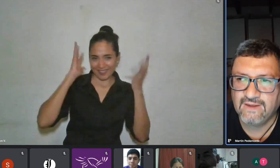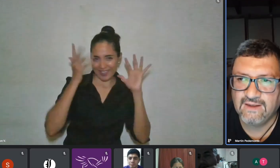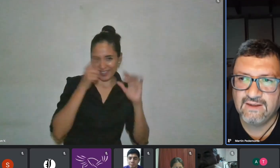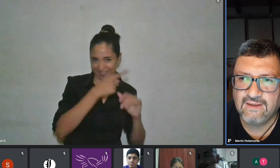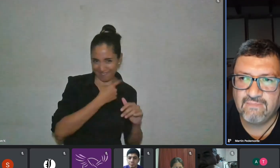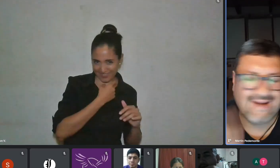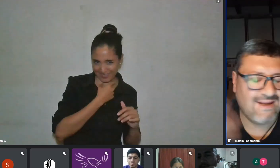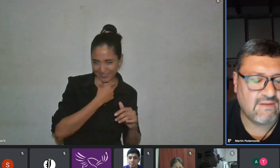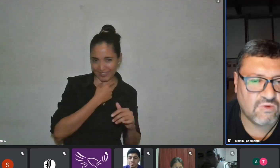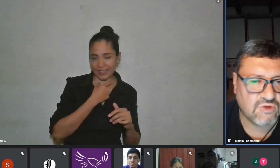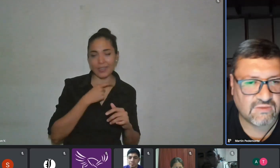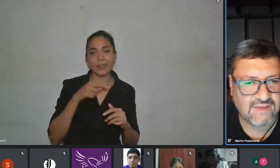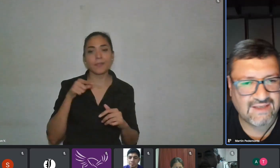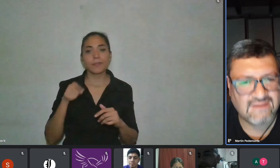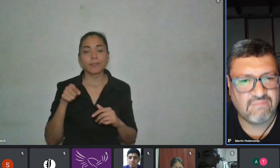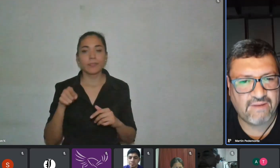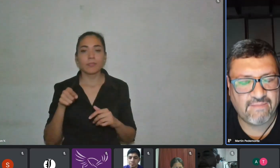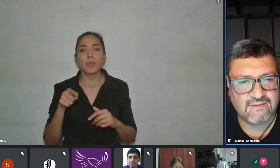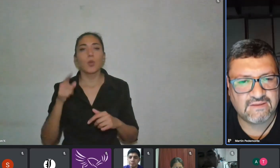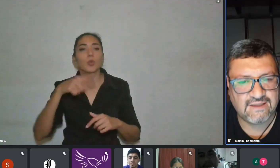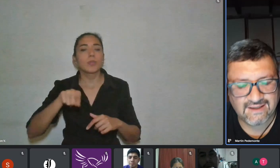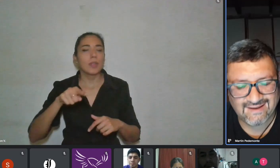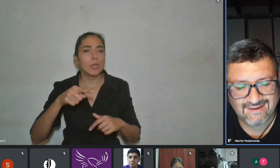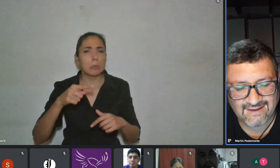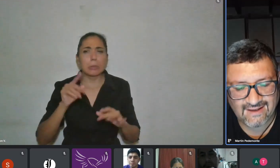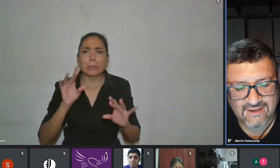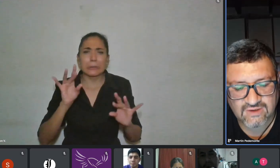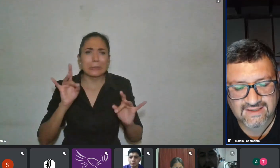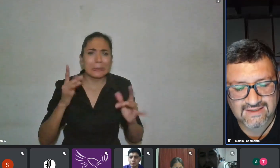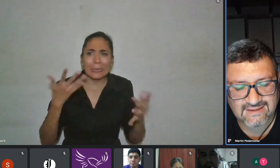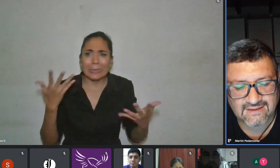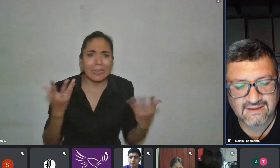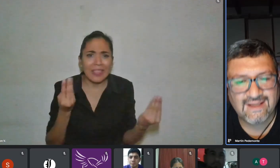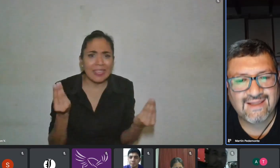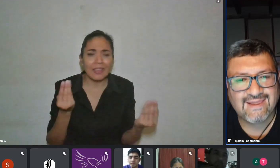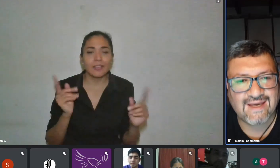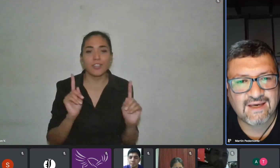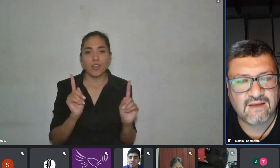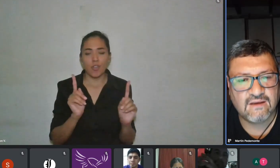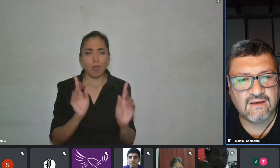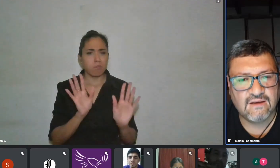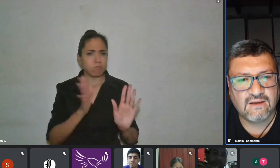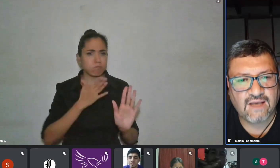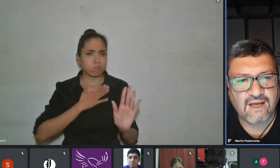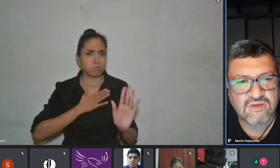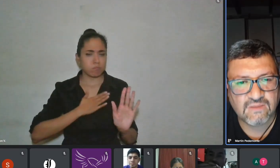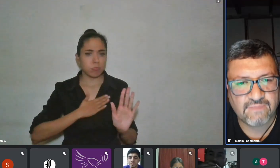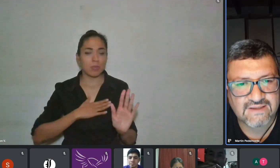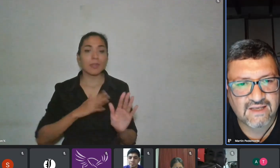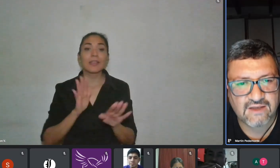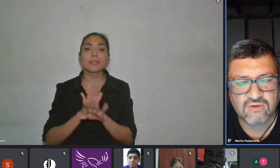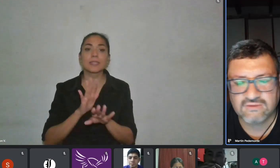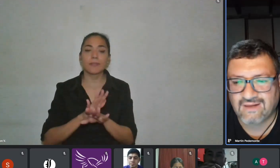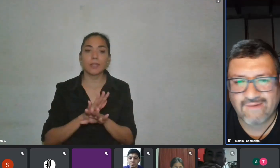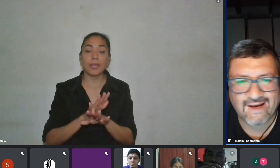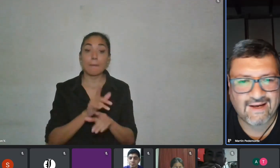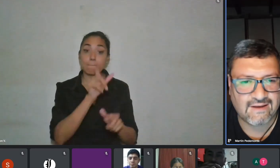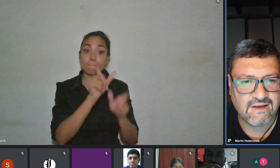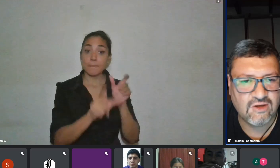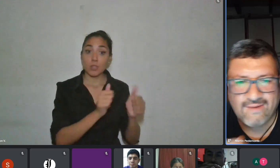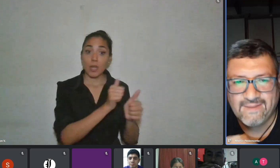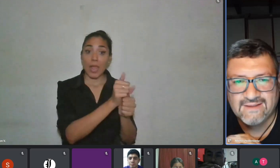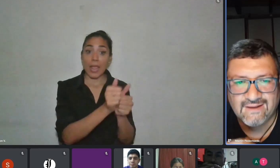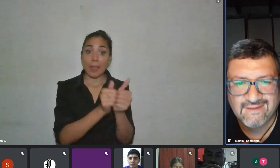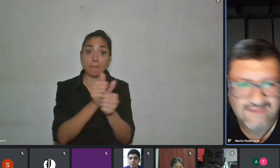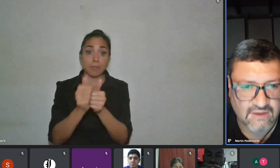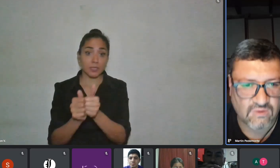no se mareen mucho, es simplemente el hecho de decir, dejen a los empresarios trabajar